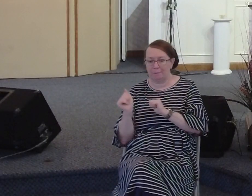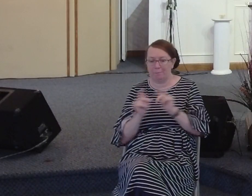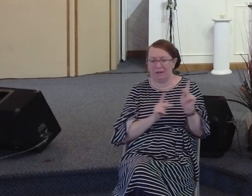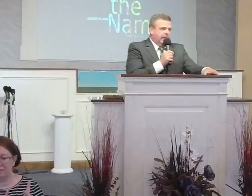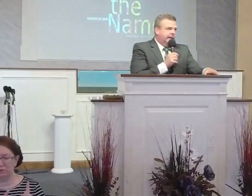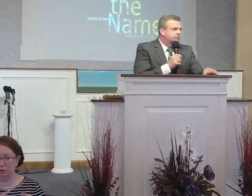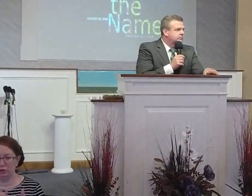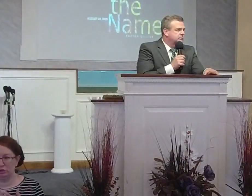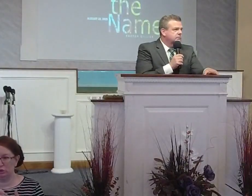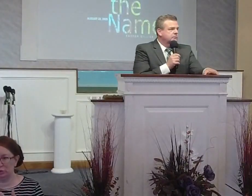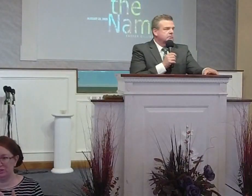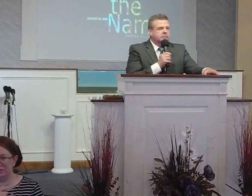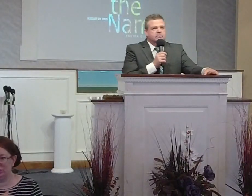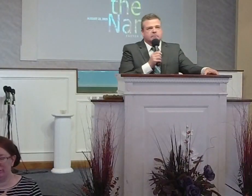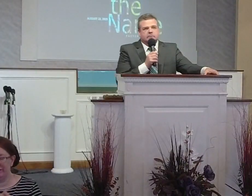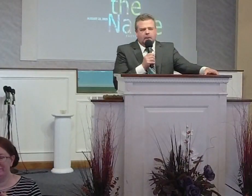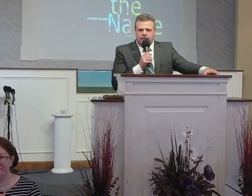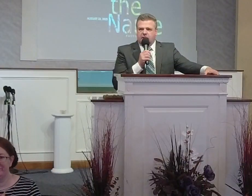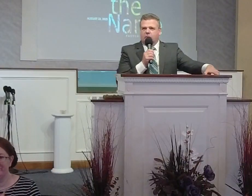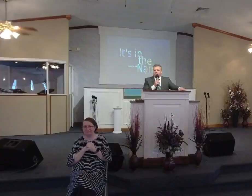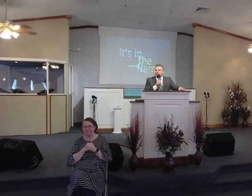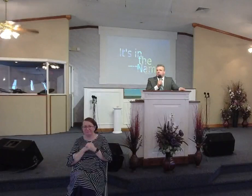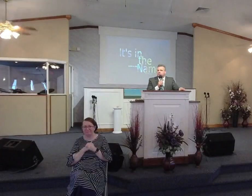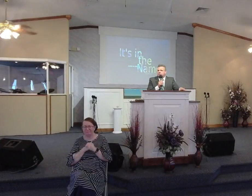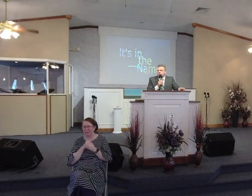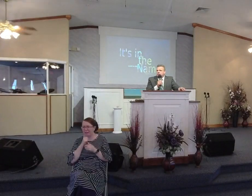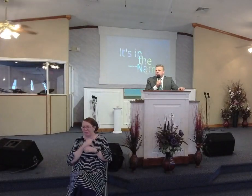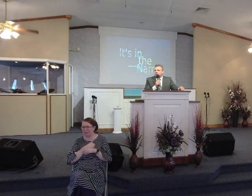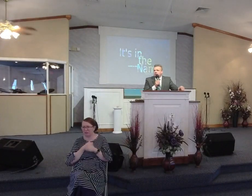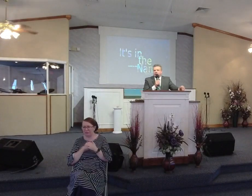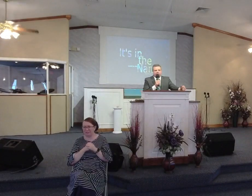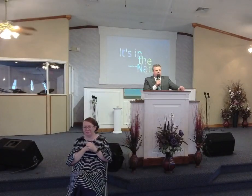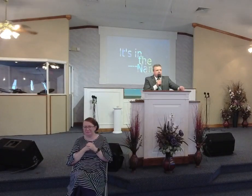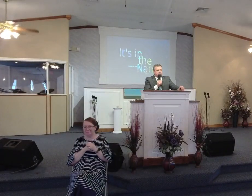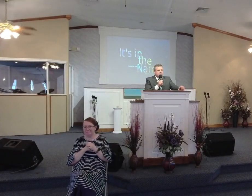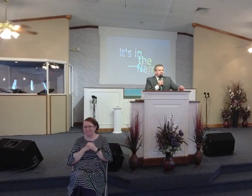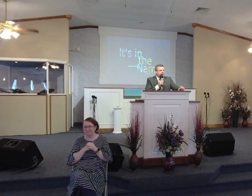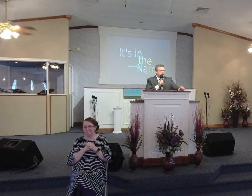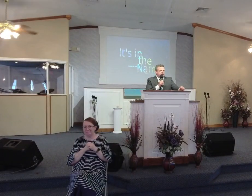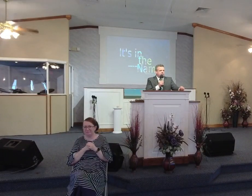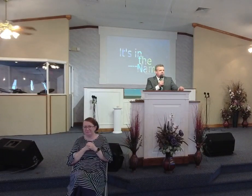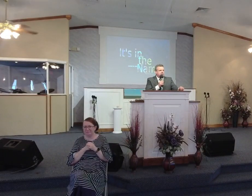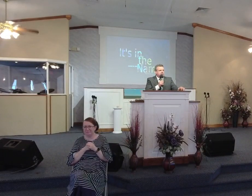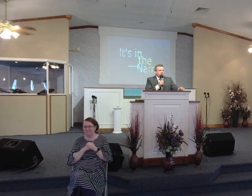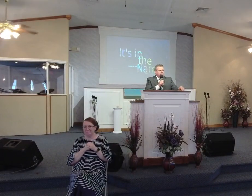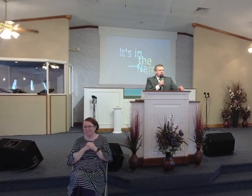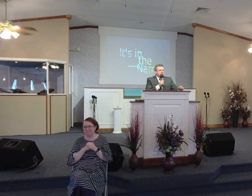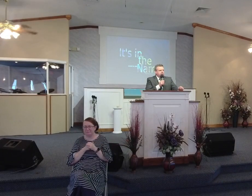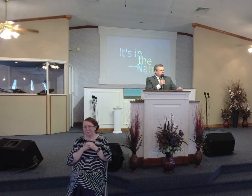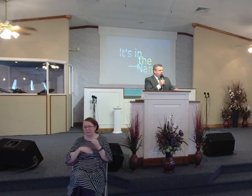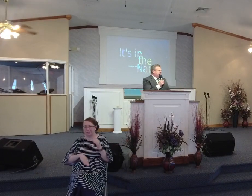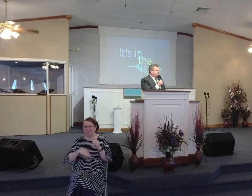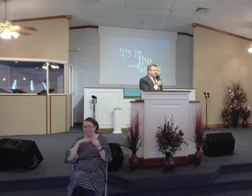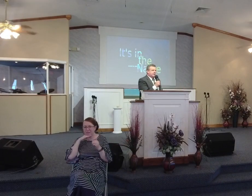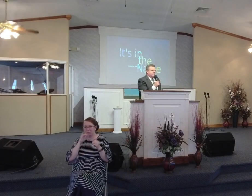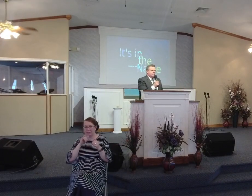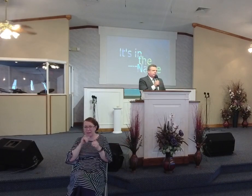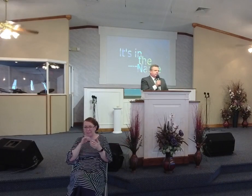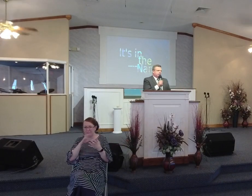regresar a mis notas. Lo siento. No lo siento. Es que me canso de este